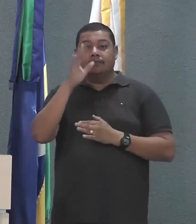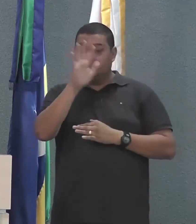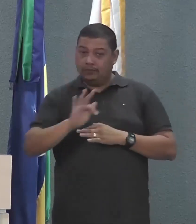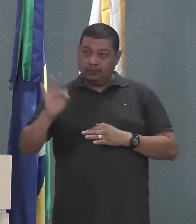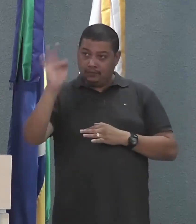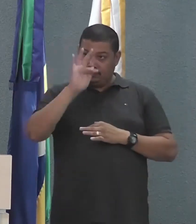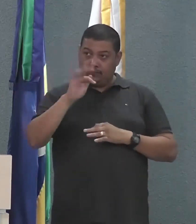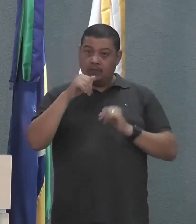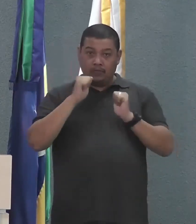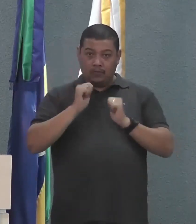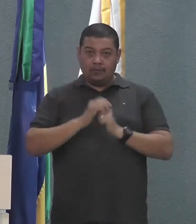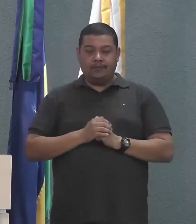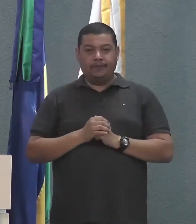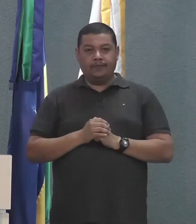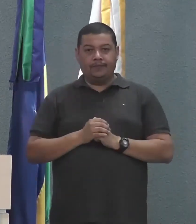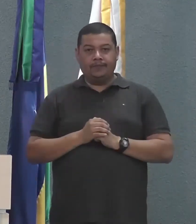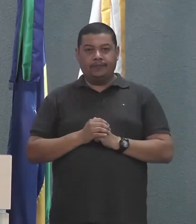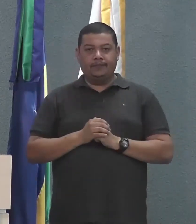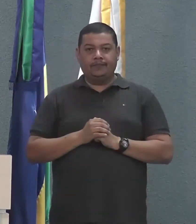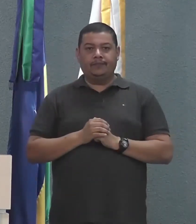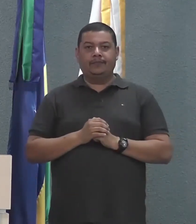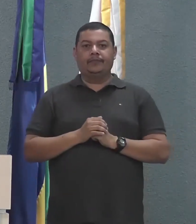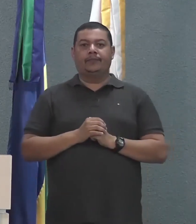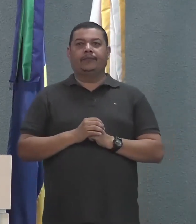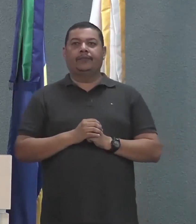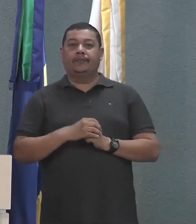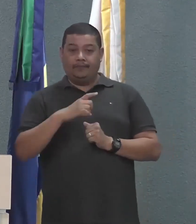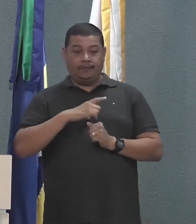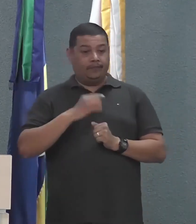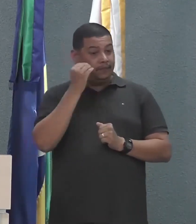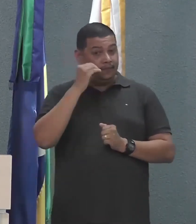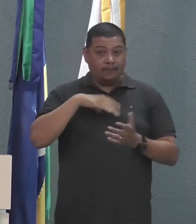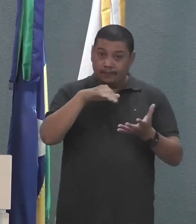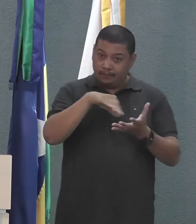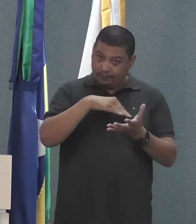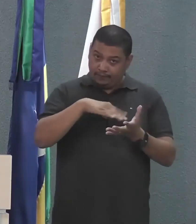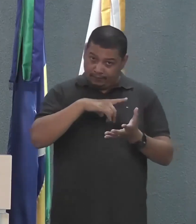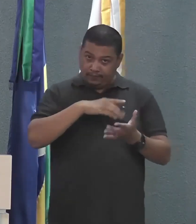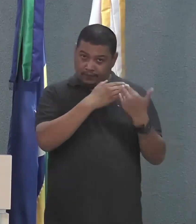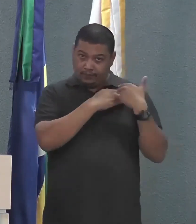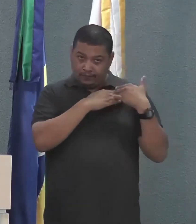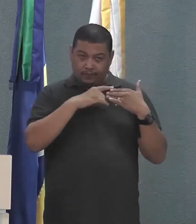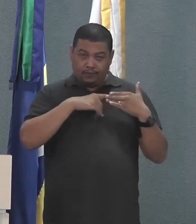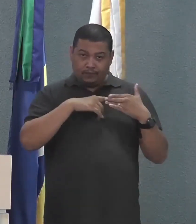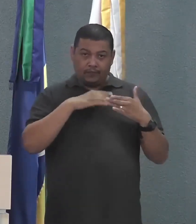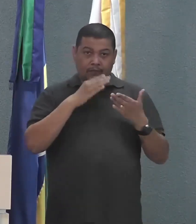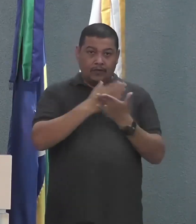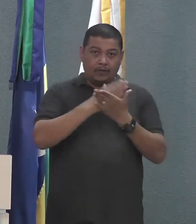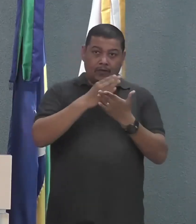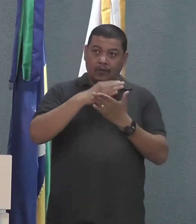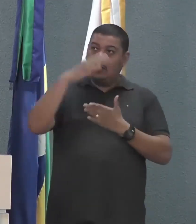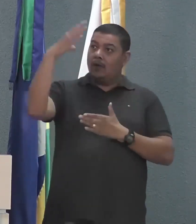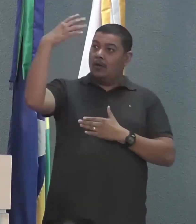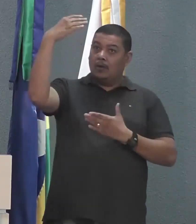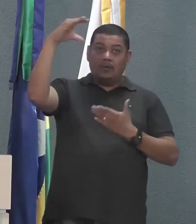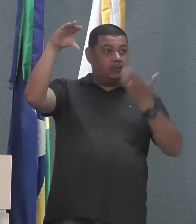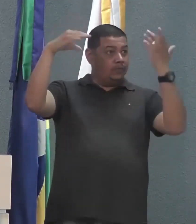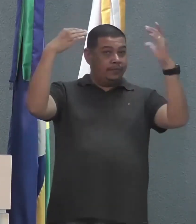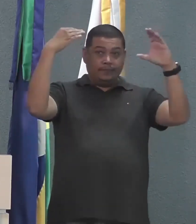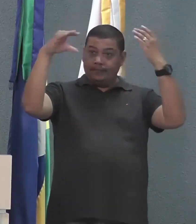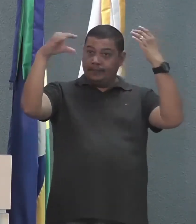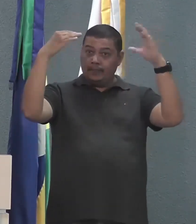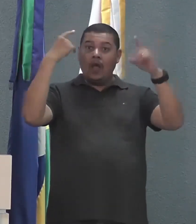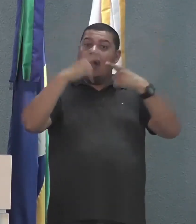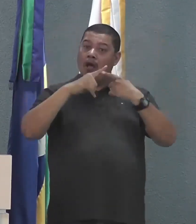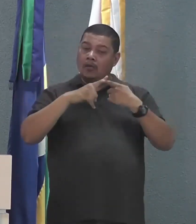federais possam ir até os órgãos responsáveis e que possa colocar alguns pardais daqui para lá e de lá para cá, para que